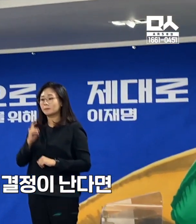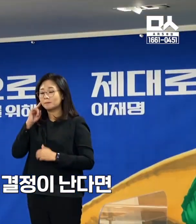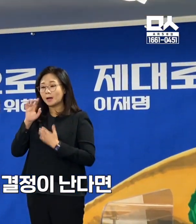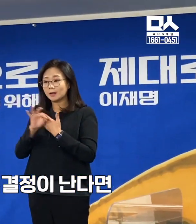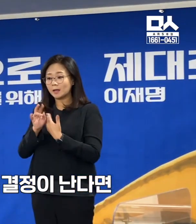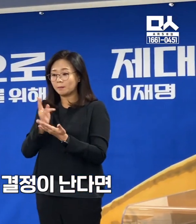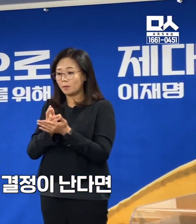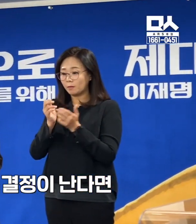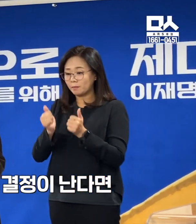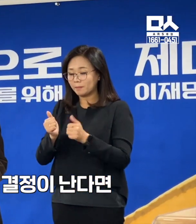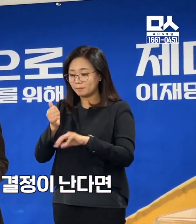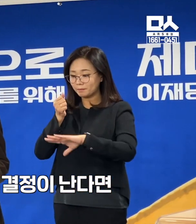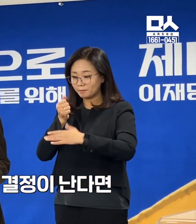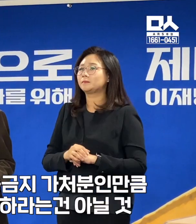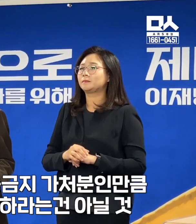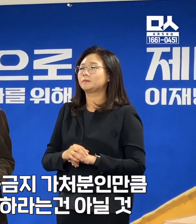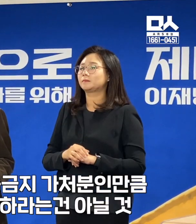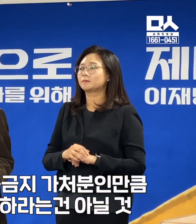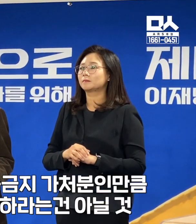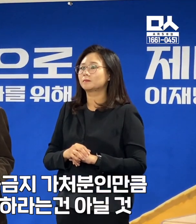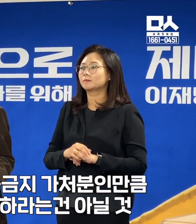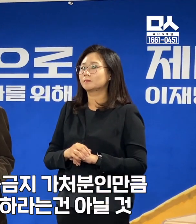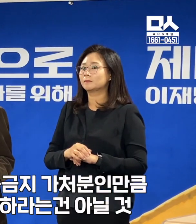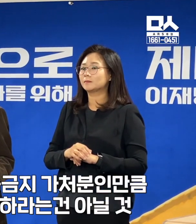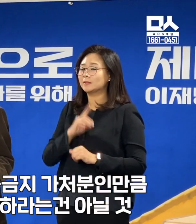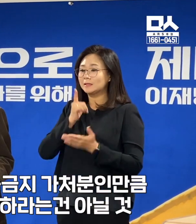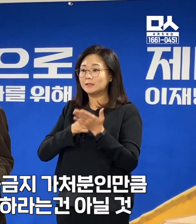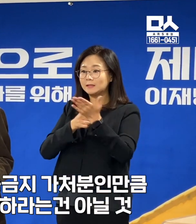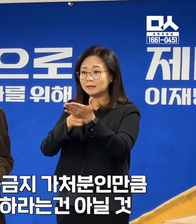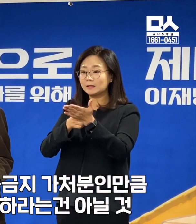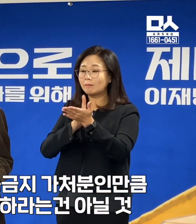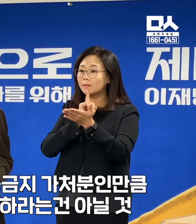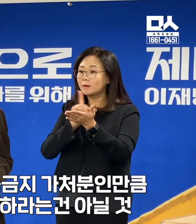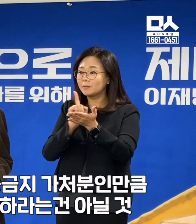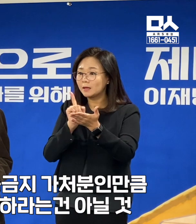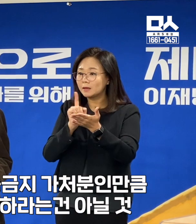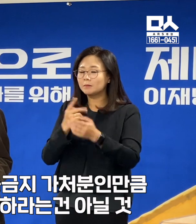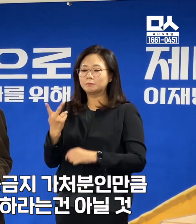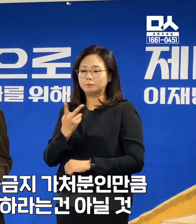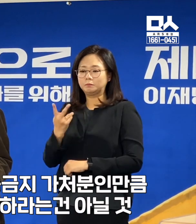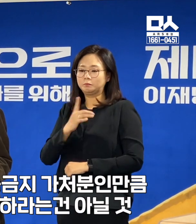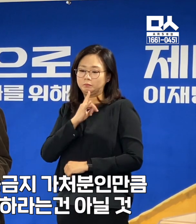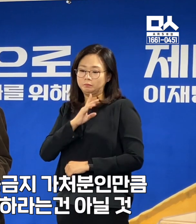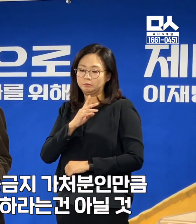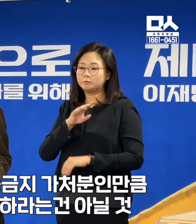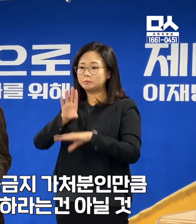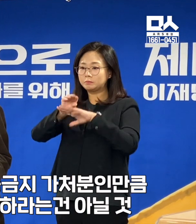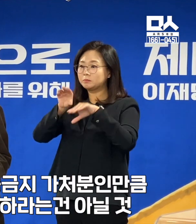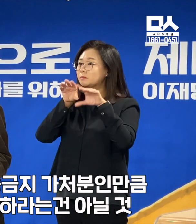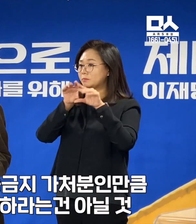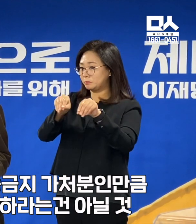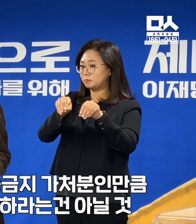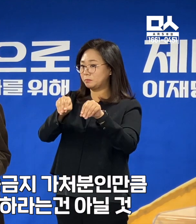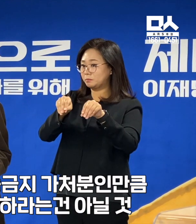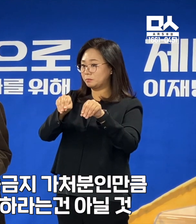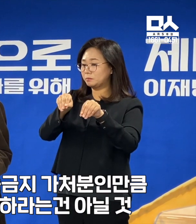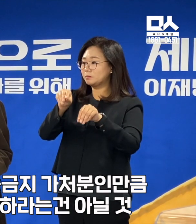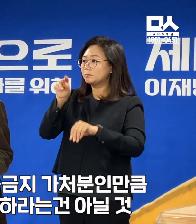만약에 법원에서 결정을 하게 된다면 신청 취지가 아마도 양자 토론에 대한 방송 금지